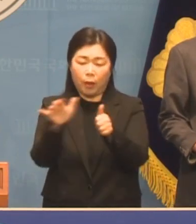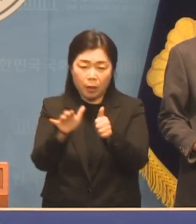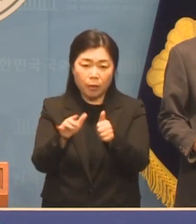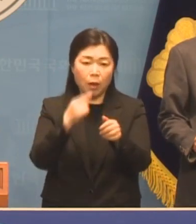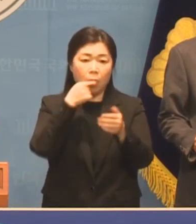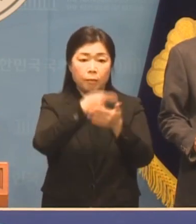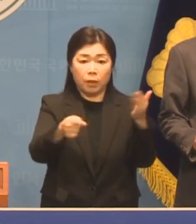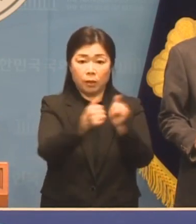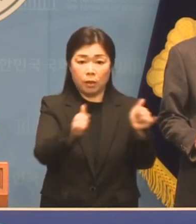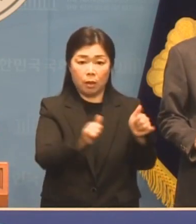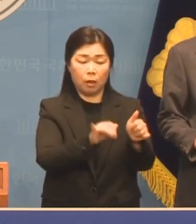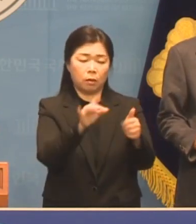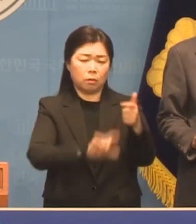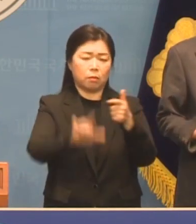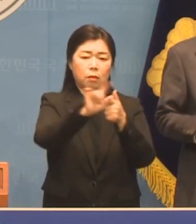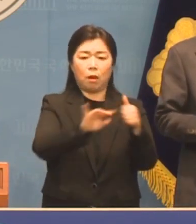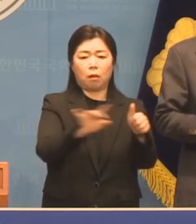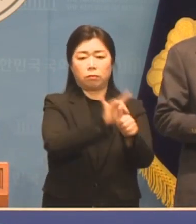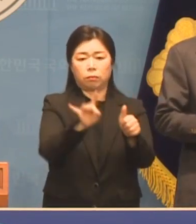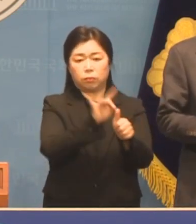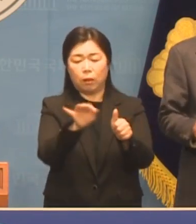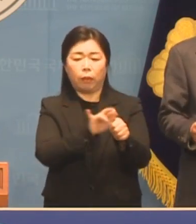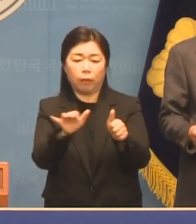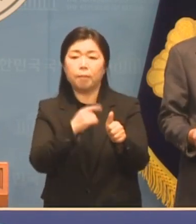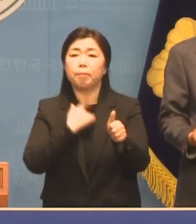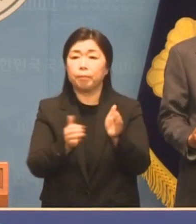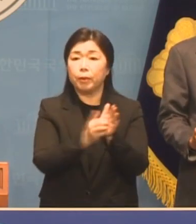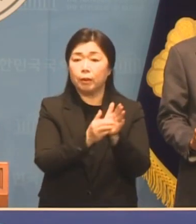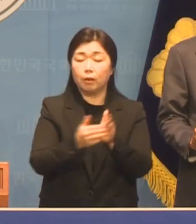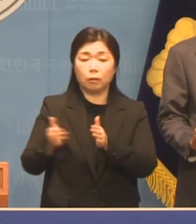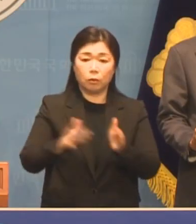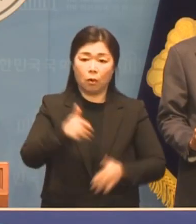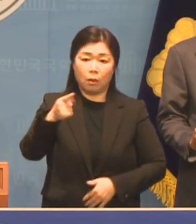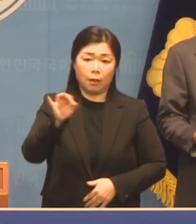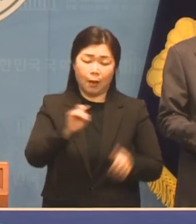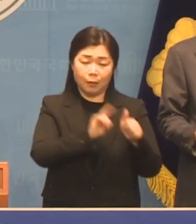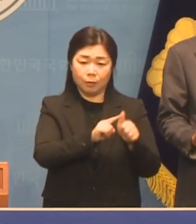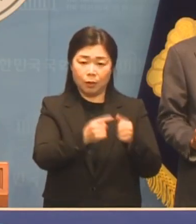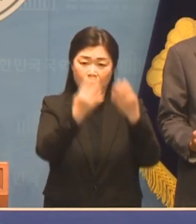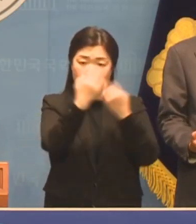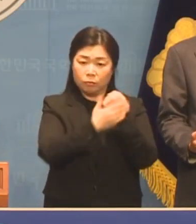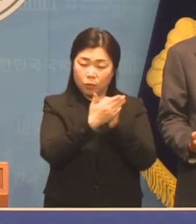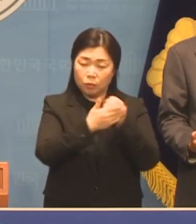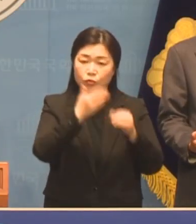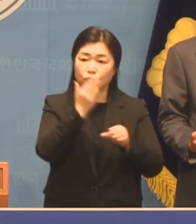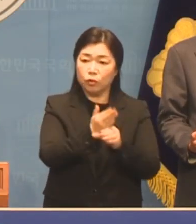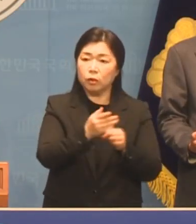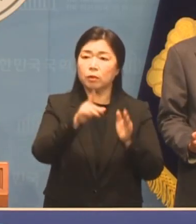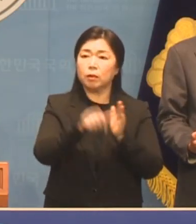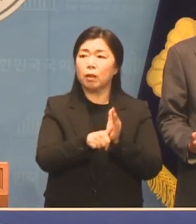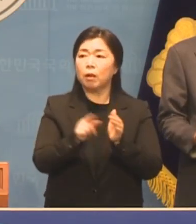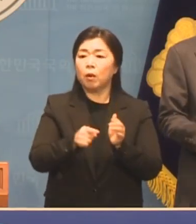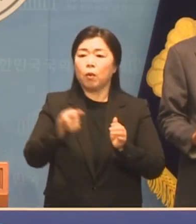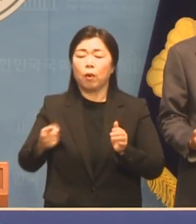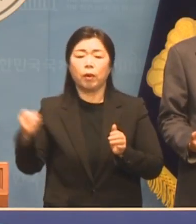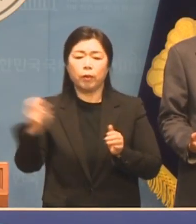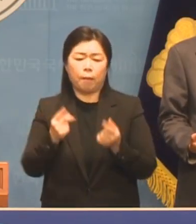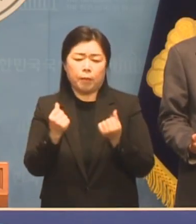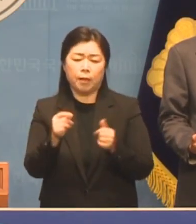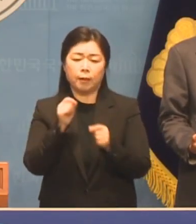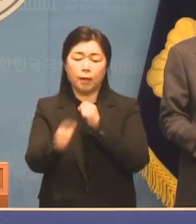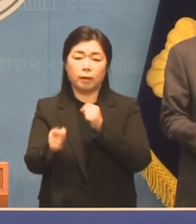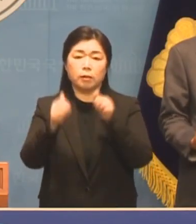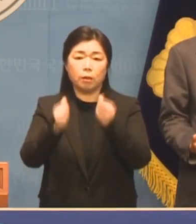피해자들을 유린했습니다. 뿐만 아니라 강창구는 불구속 상태로 유사 사기의 형사재판이 진행되던